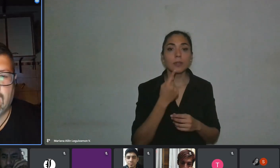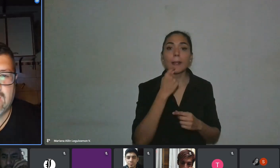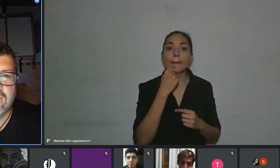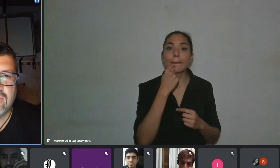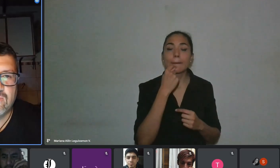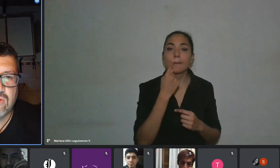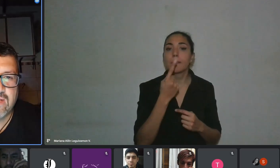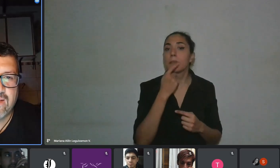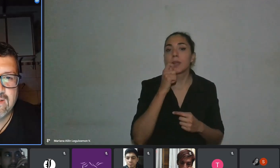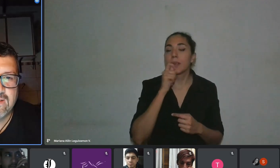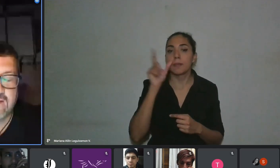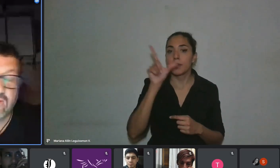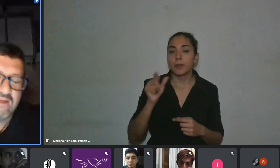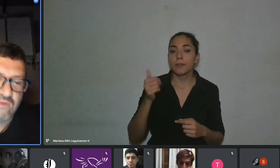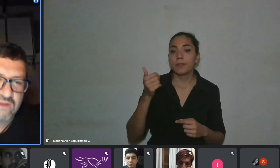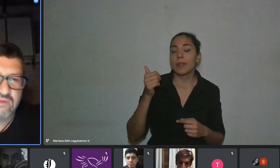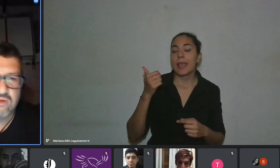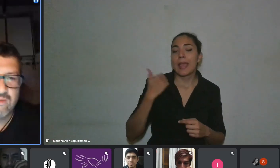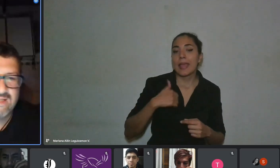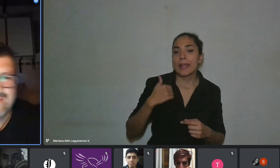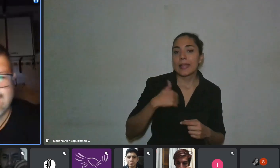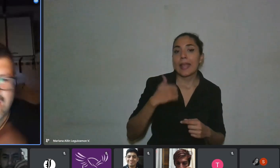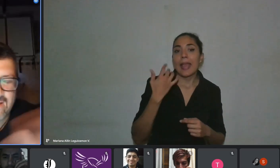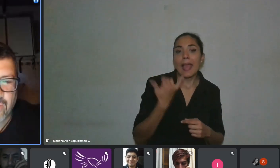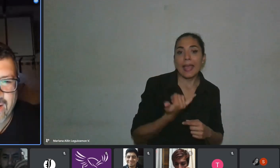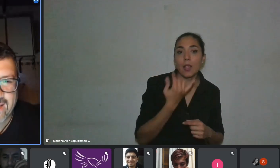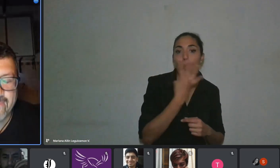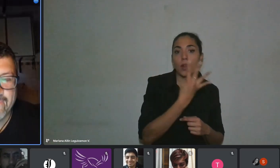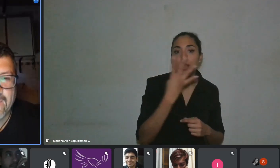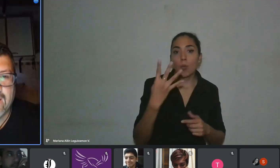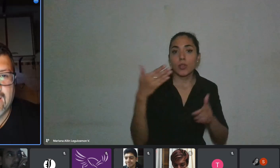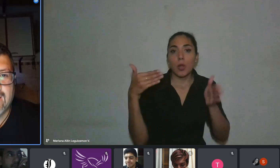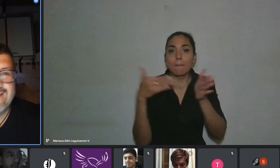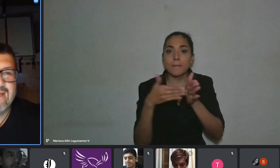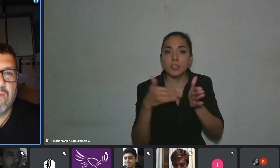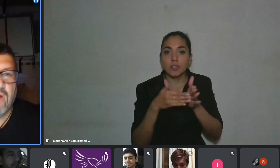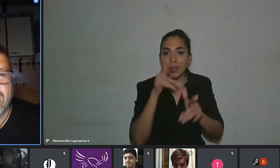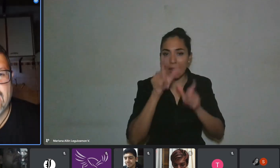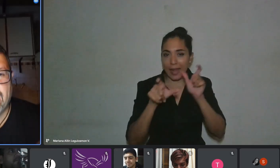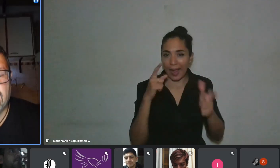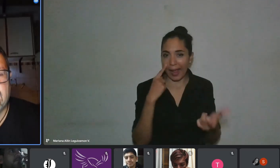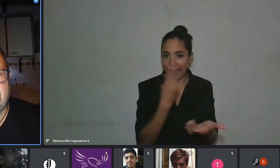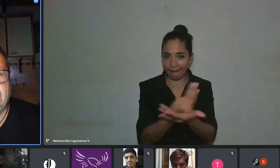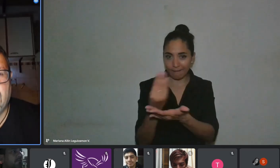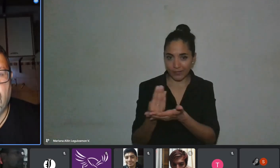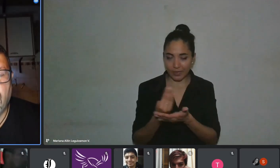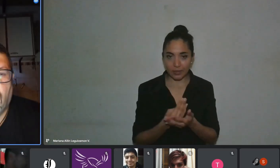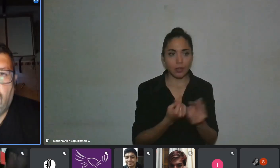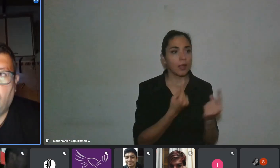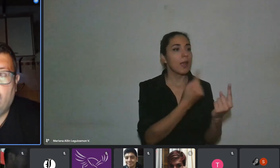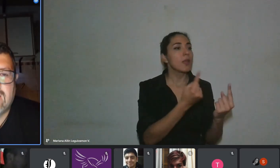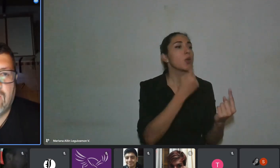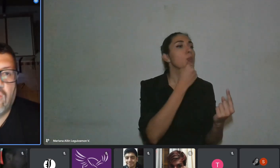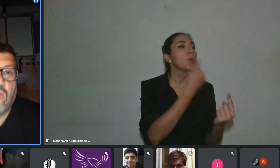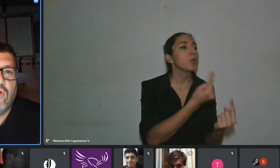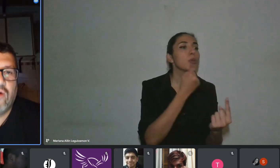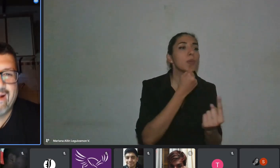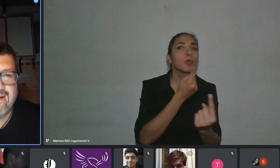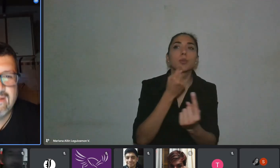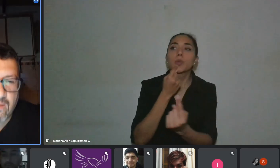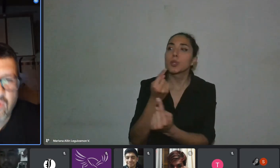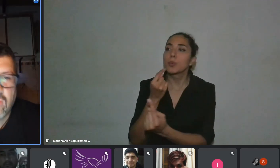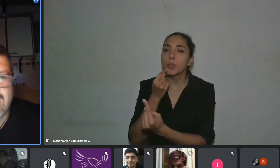tiene 48 millones de habitantes, 44 millones de habitantes, bueno, anda por ahí. ¿Qué hacemos? ¿Le vamos a ir a preguntar a cada uno o cómo hacemos? ¿Cómo